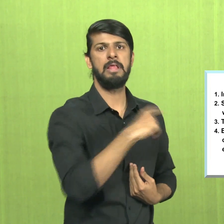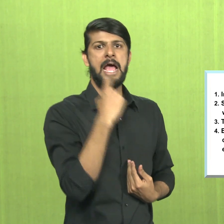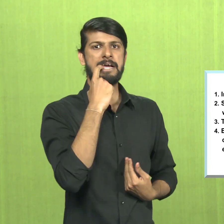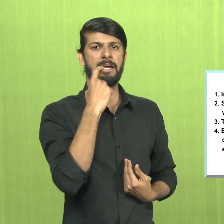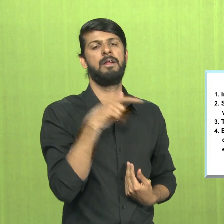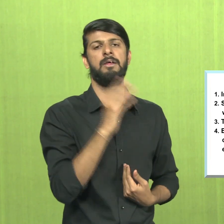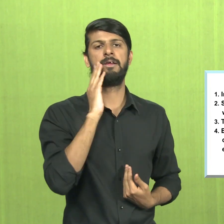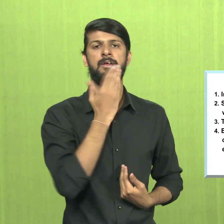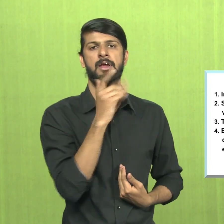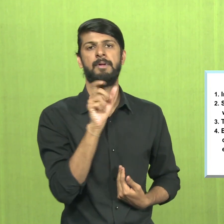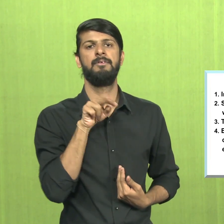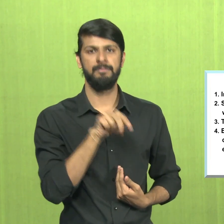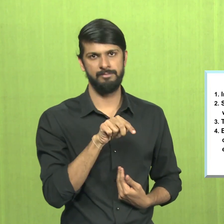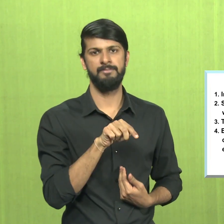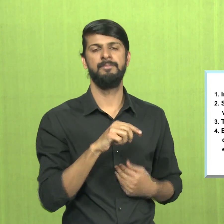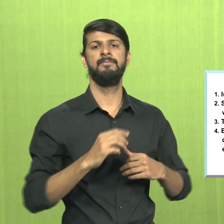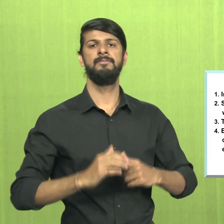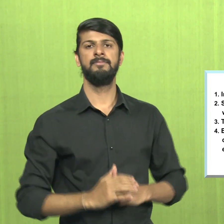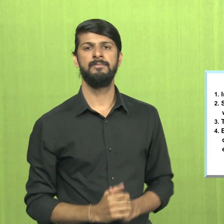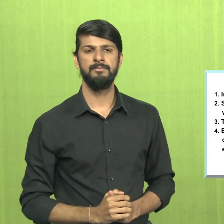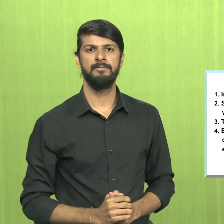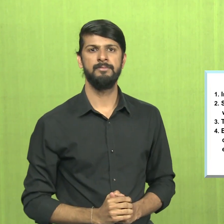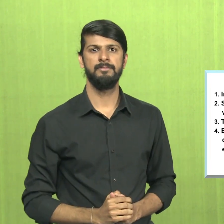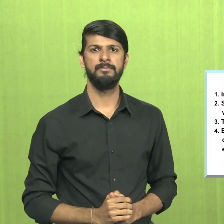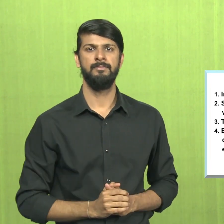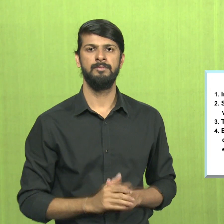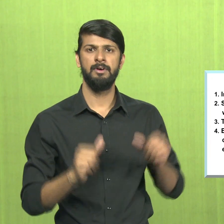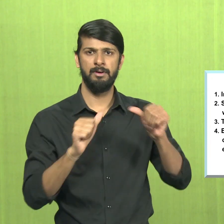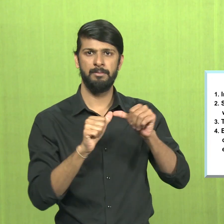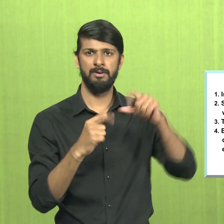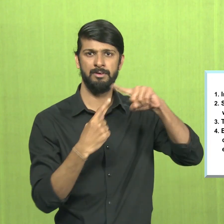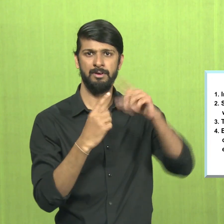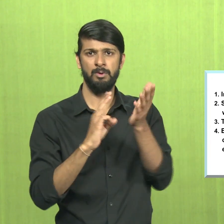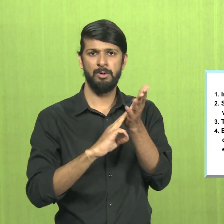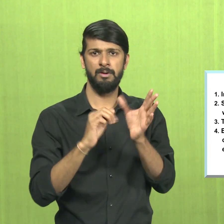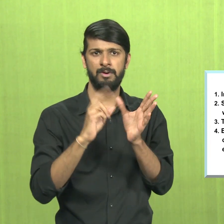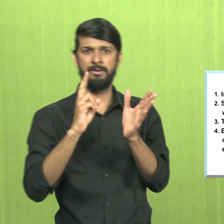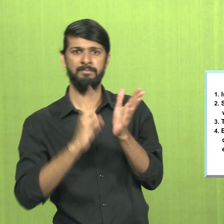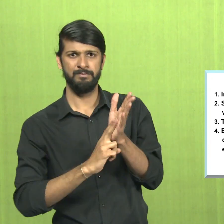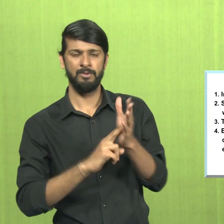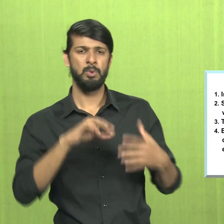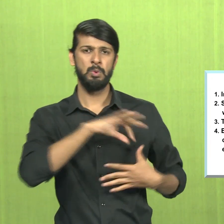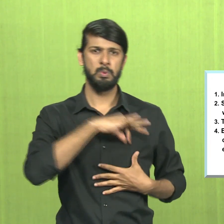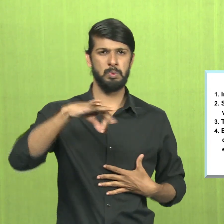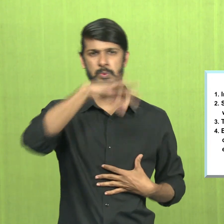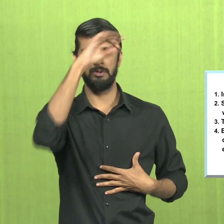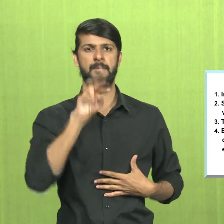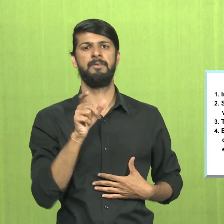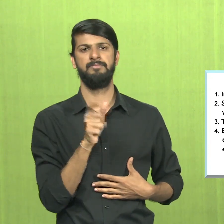पनिश्ड और यू विल गेट थे रिजल्ट आफ थे रॉन्ग डूइंग एंड थर्ड कांसेप्ट इस आत्मा